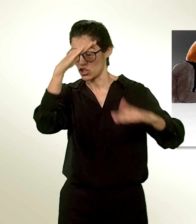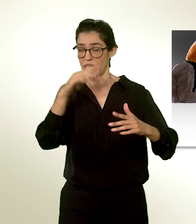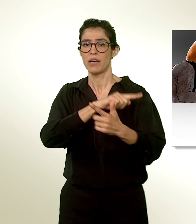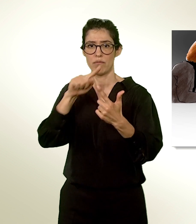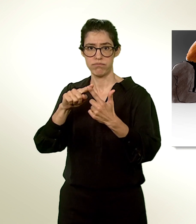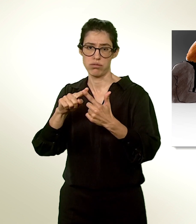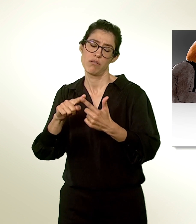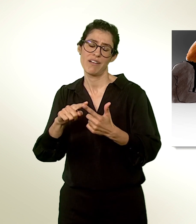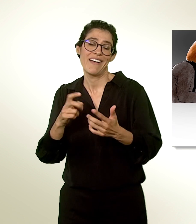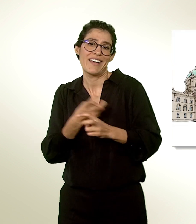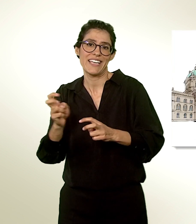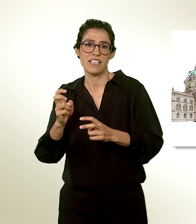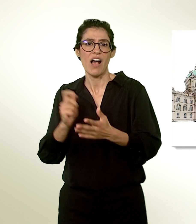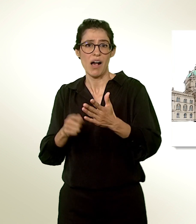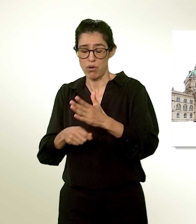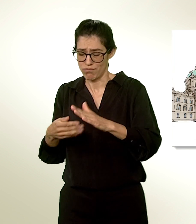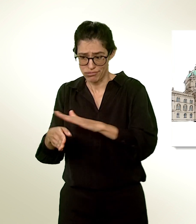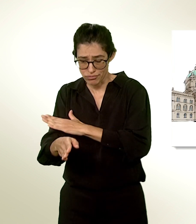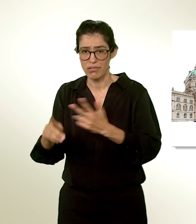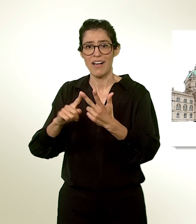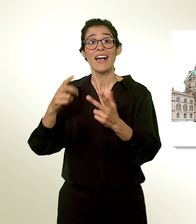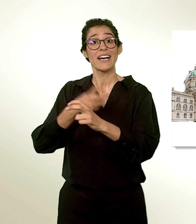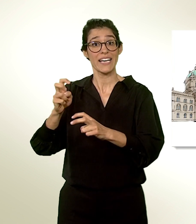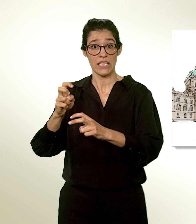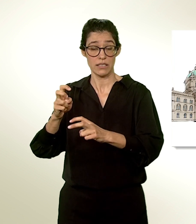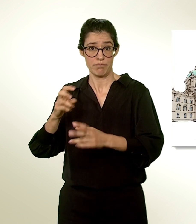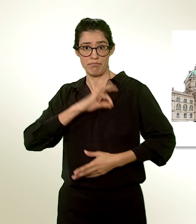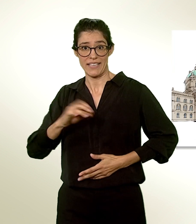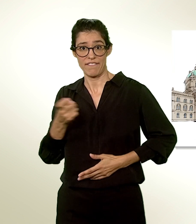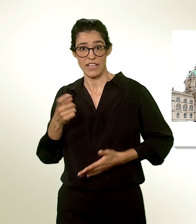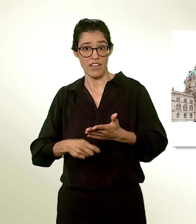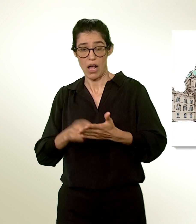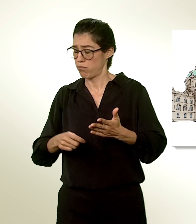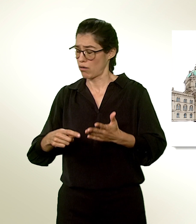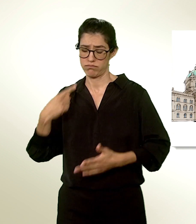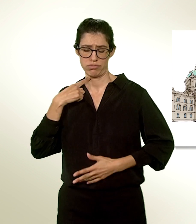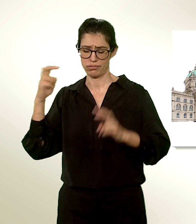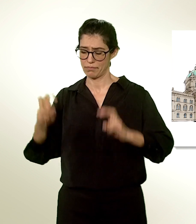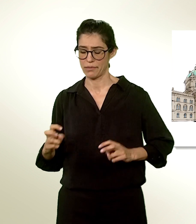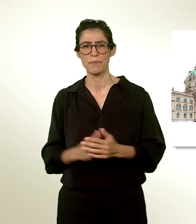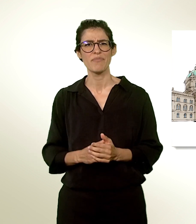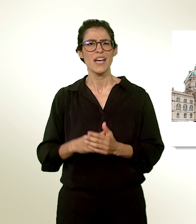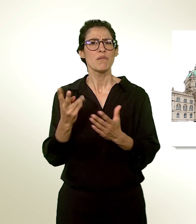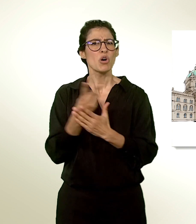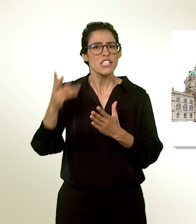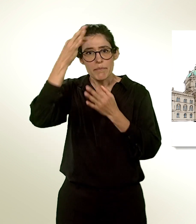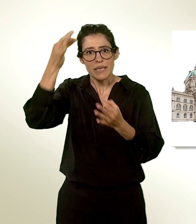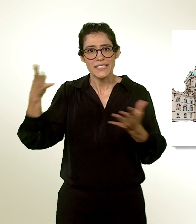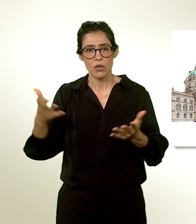pertes fiscales élevées. Sur quoi porte plus précisément le projet? L'impôt anticipé fonctionne comme suit pour